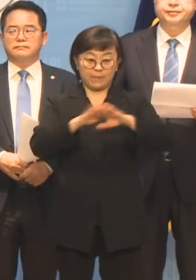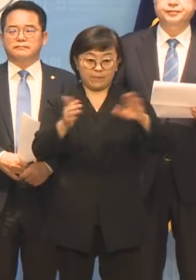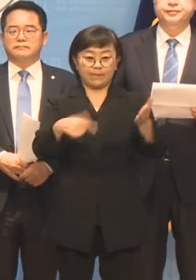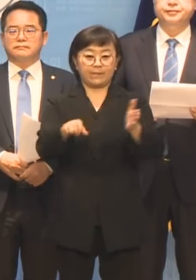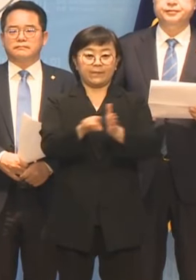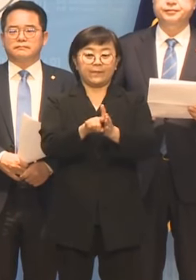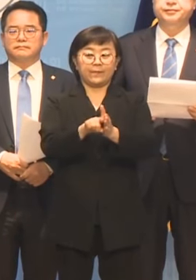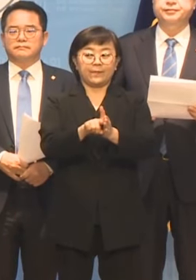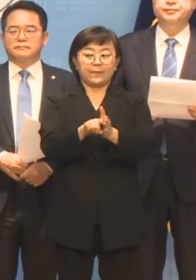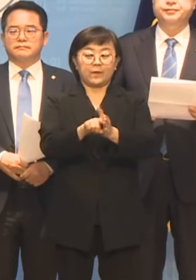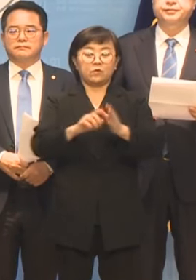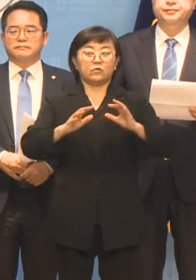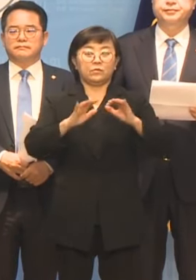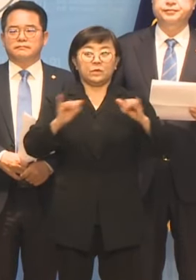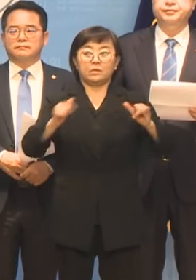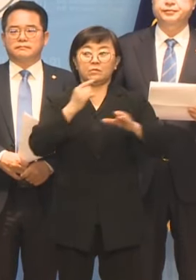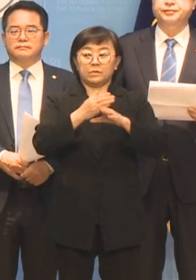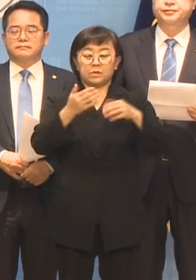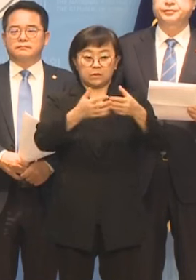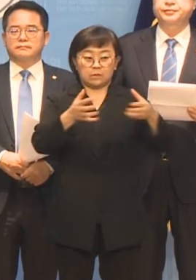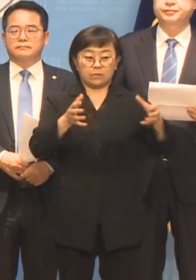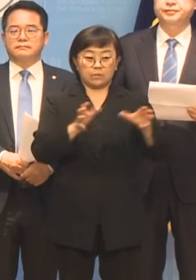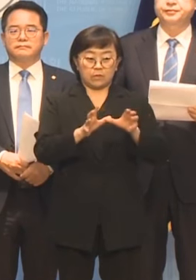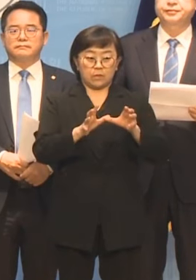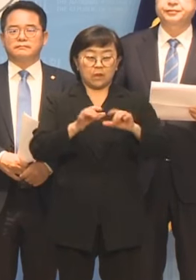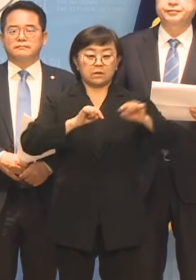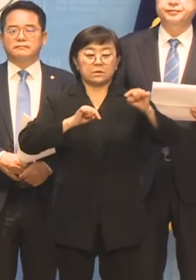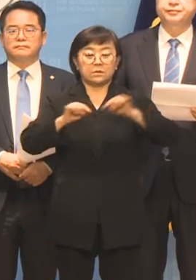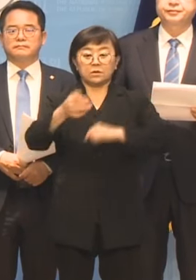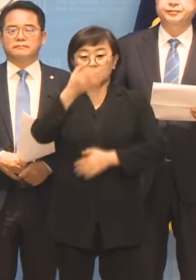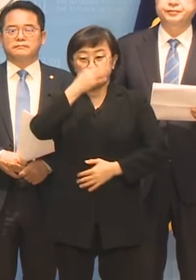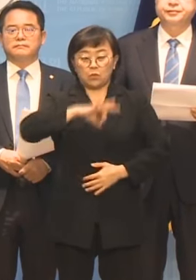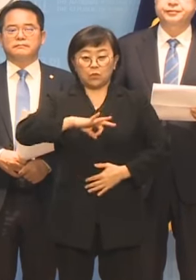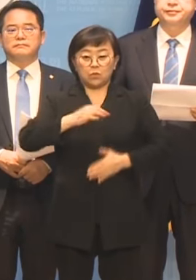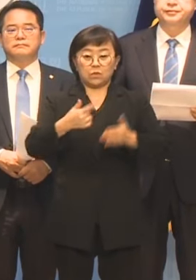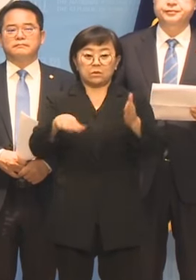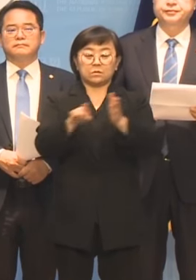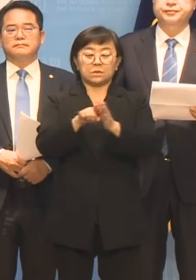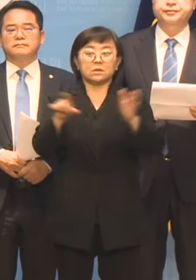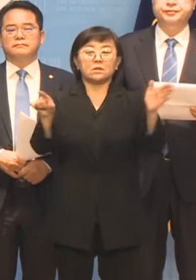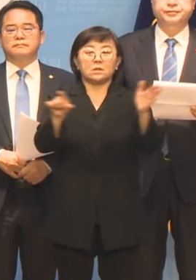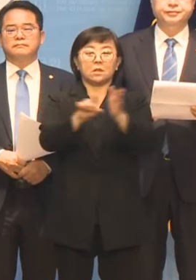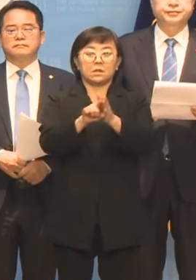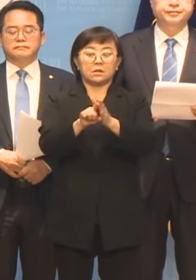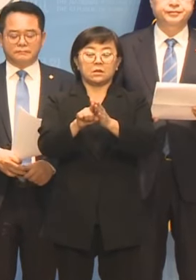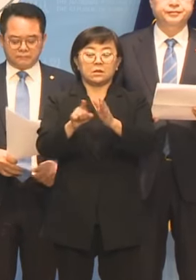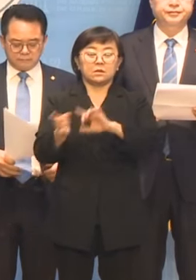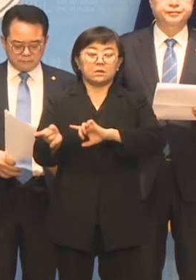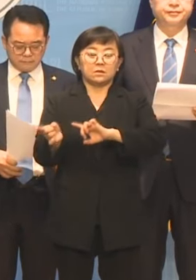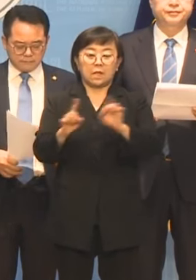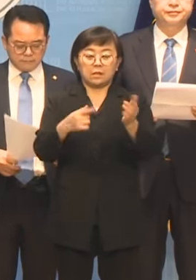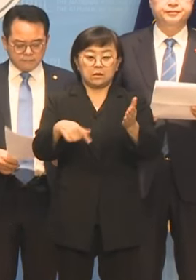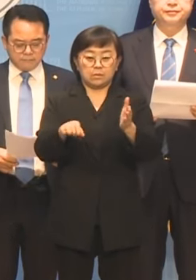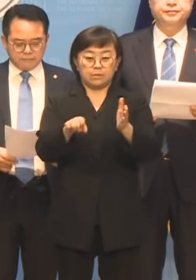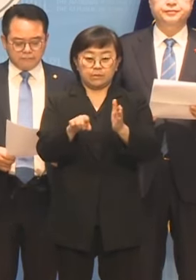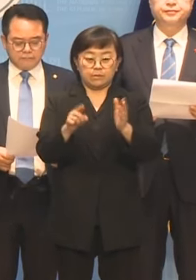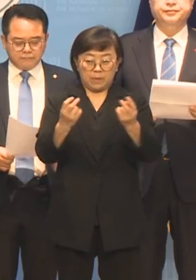대처함으로써 국민의 민주당에 대한 정치 효능감과 신뢰를 되찾는 방법이기도 합니다.